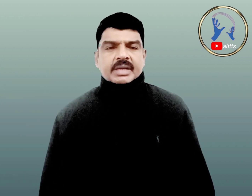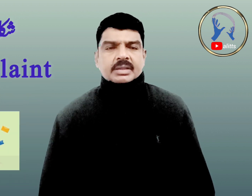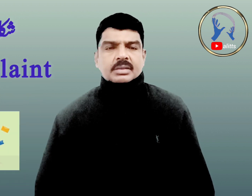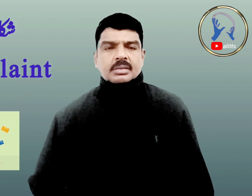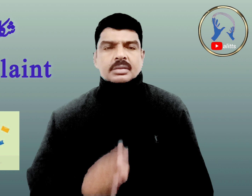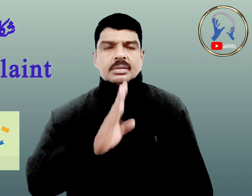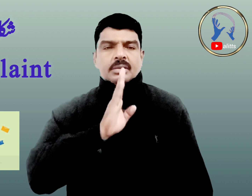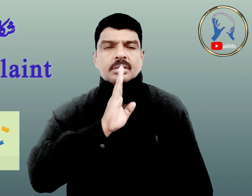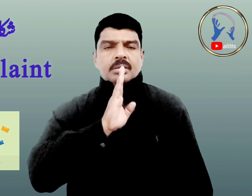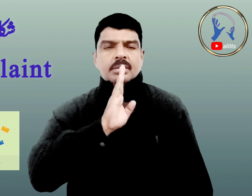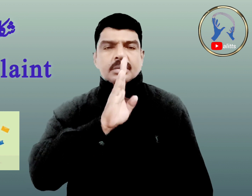शिकायत,